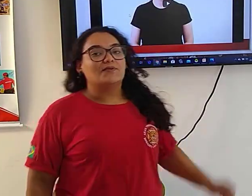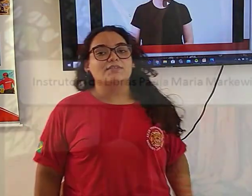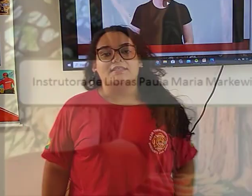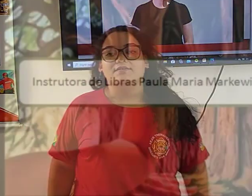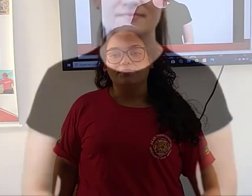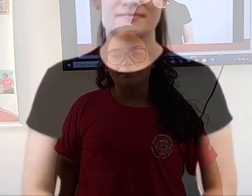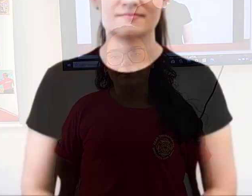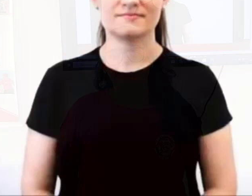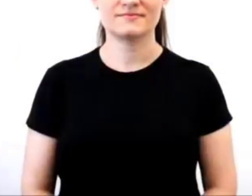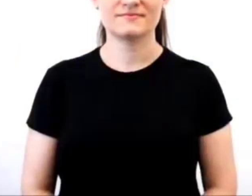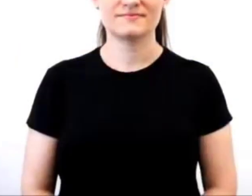vocês.